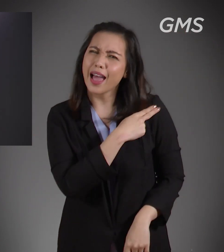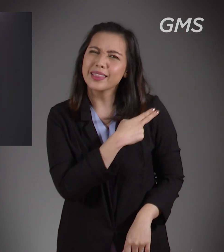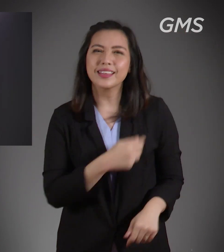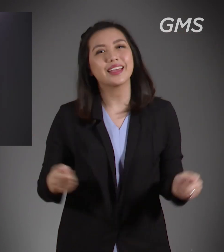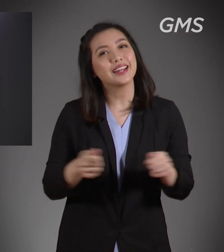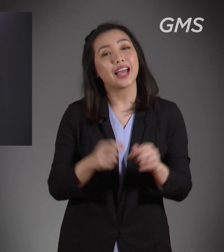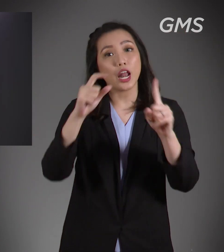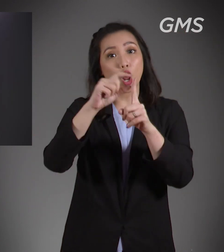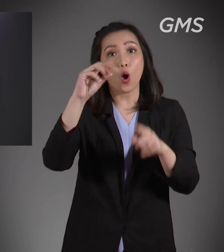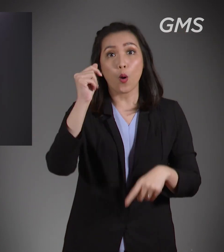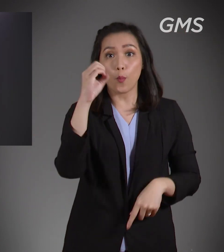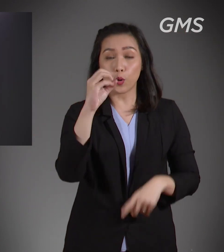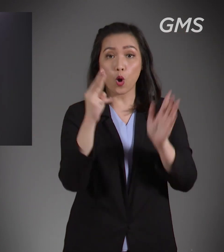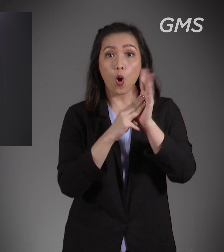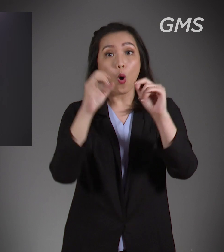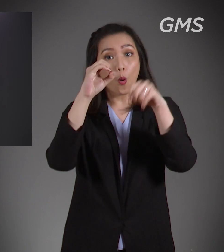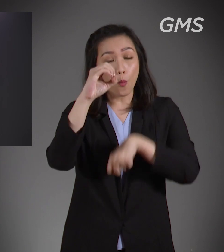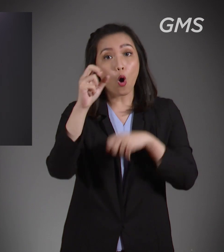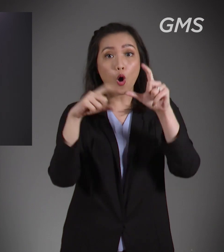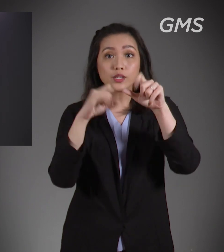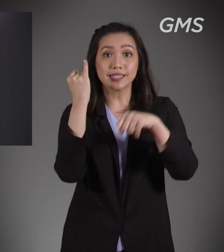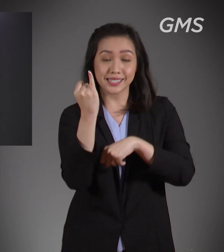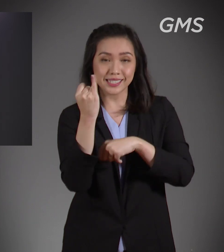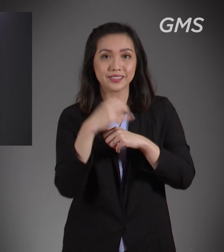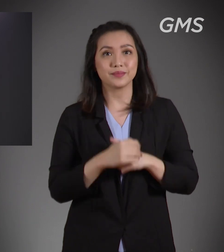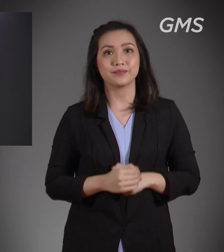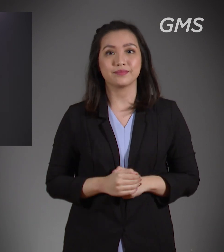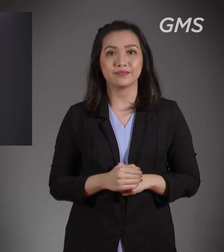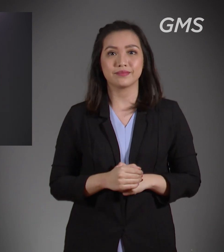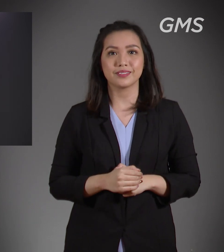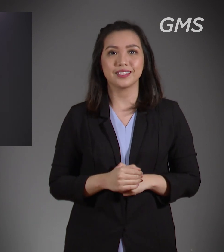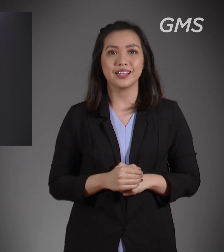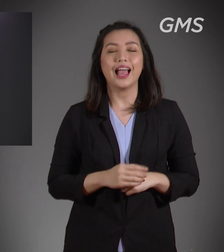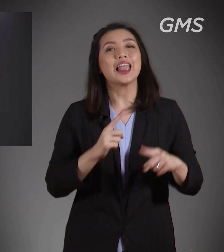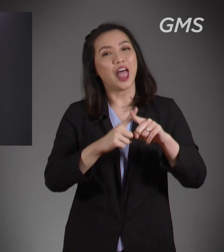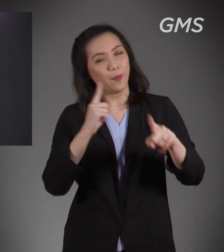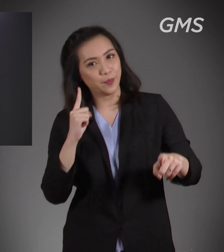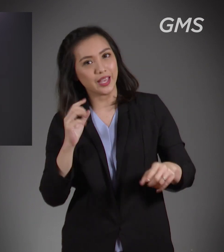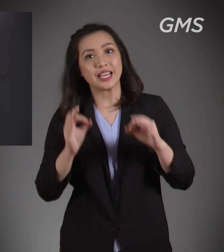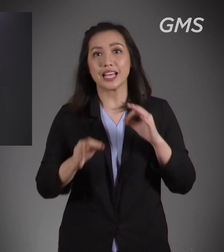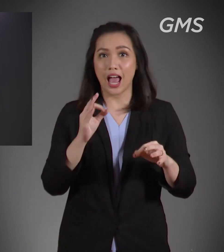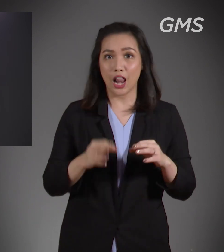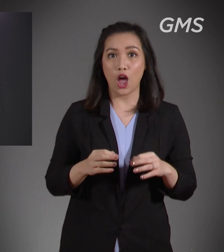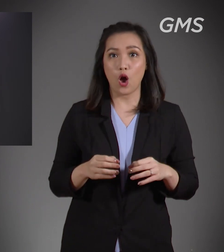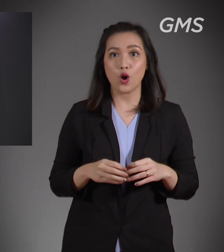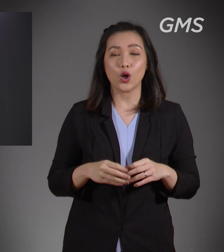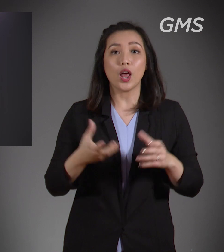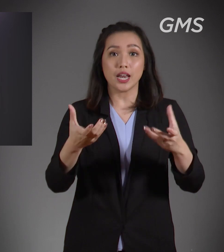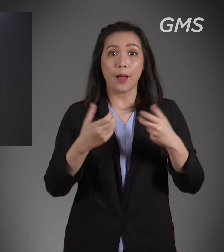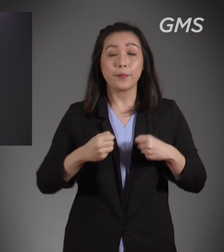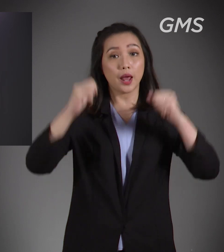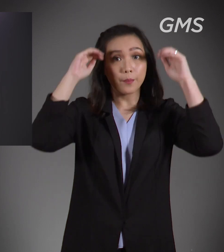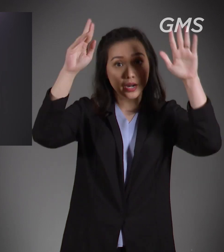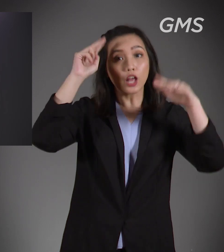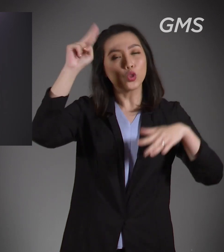terhadap promosi ilahi. Jangan, malah nantikan. Tapi waktu kita dibawa Tuhan tinggi,